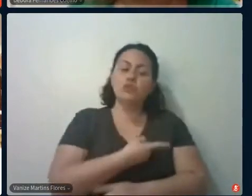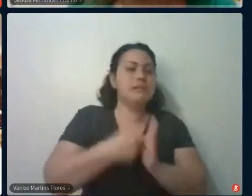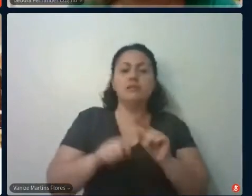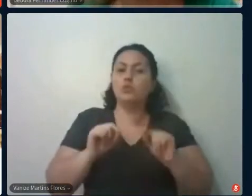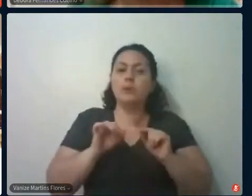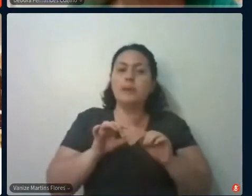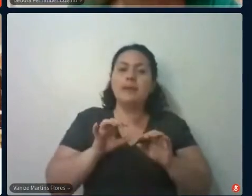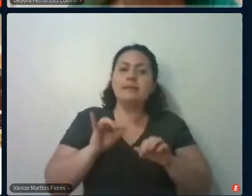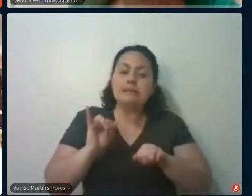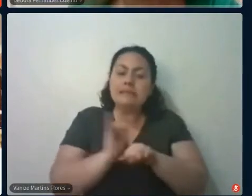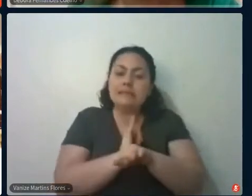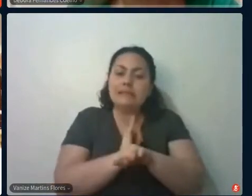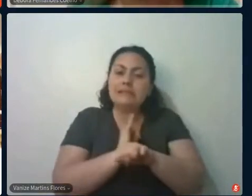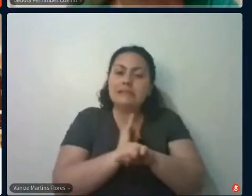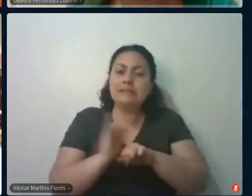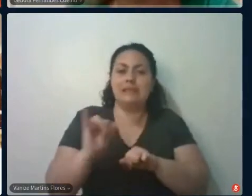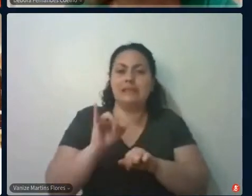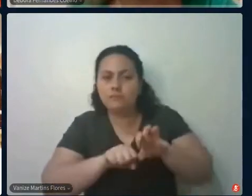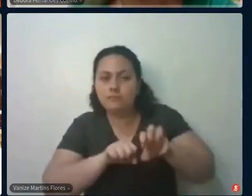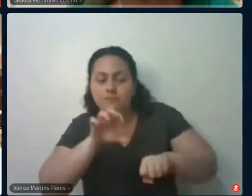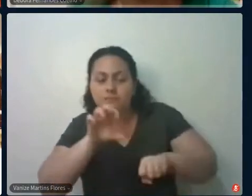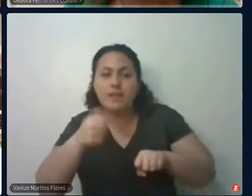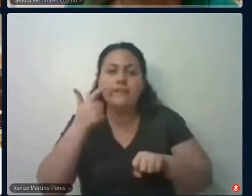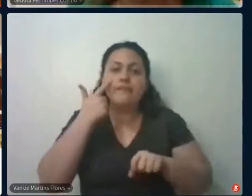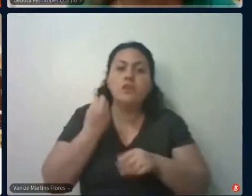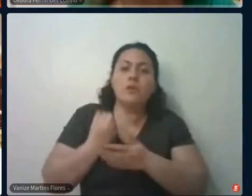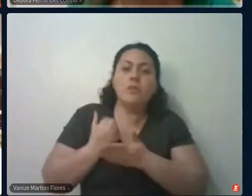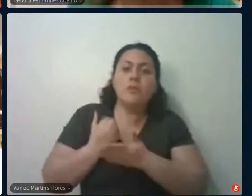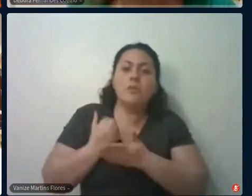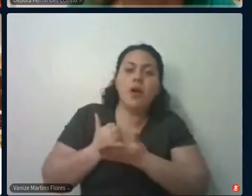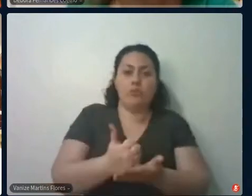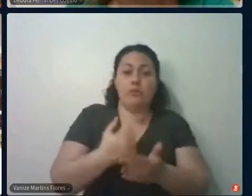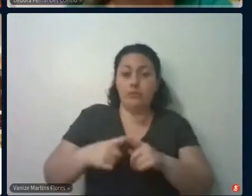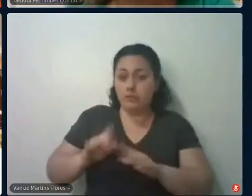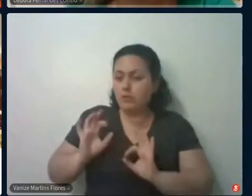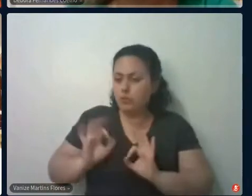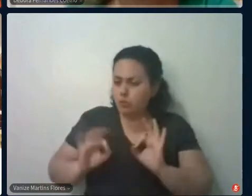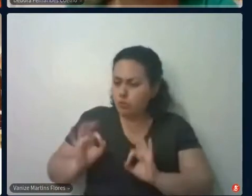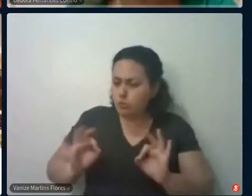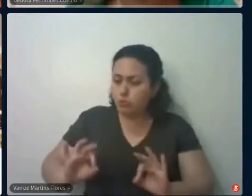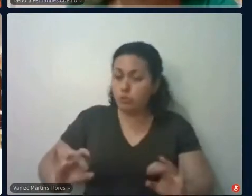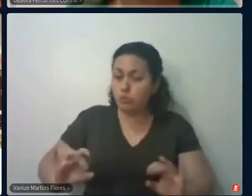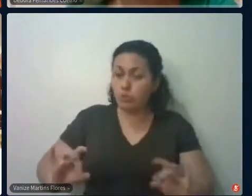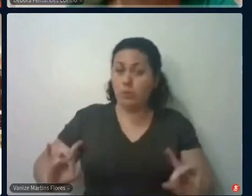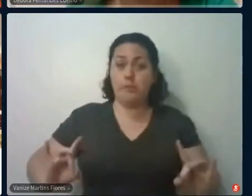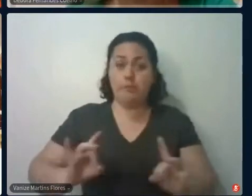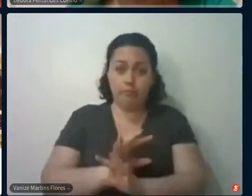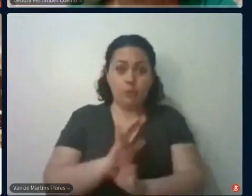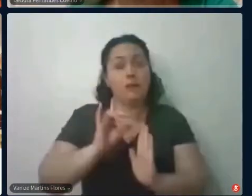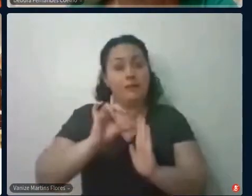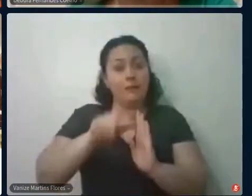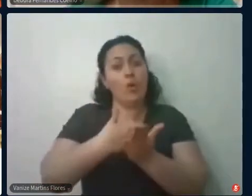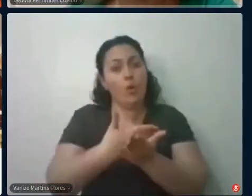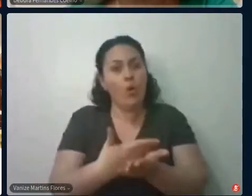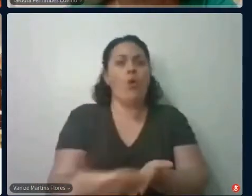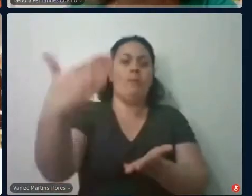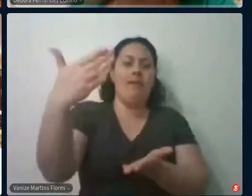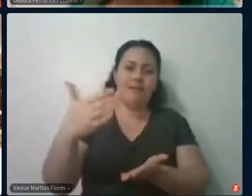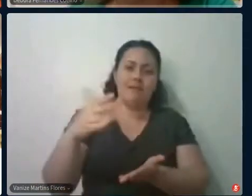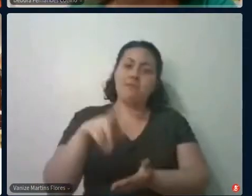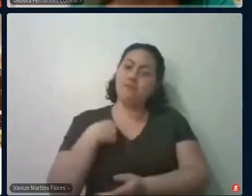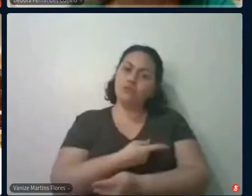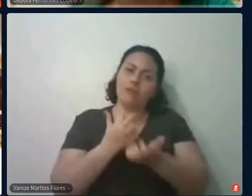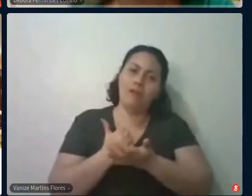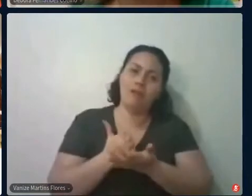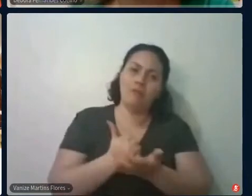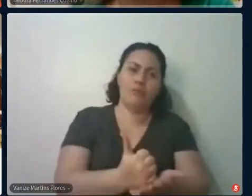em estratégias de apoio para depois que tudo estiver organizado e que as coisas começarem a acontecer. Eu acho que é